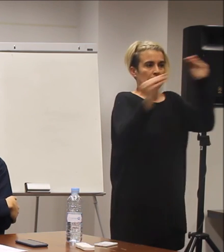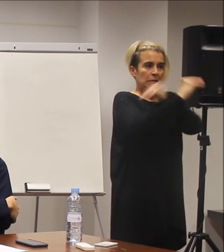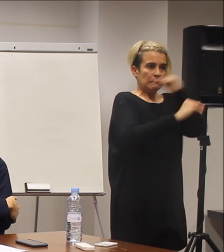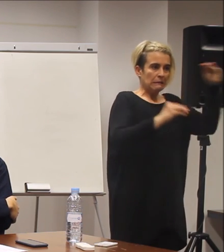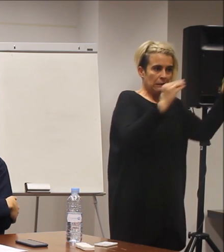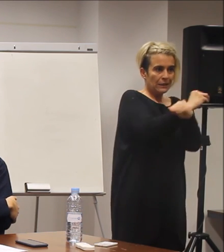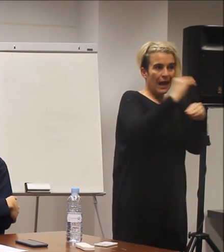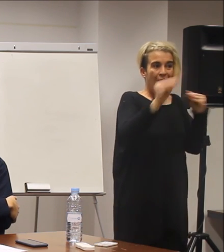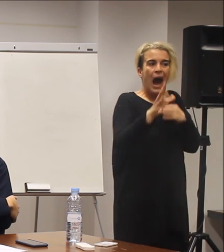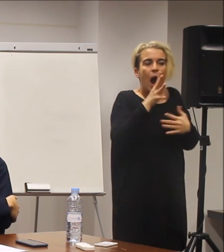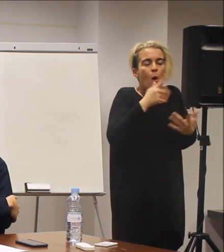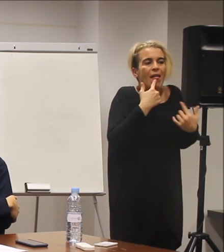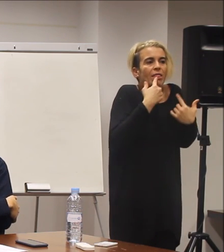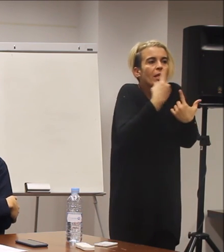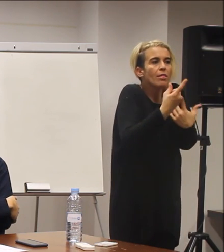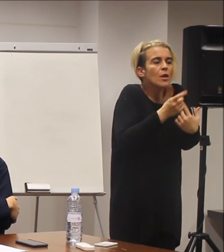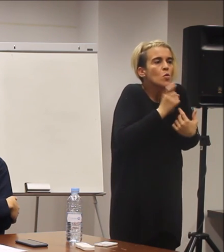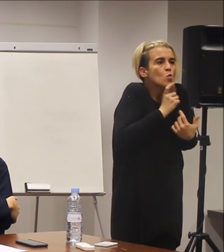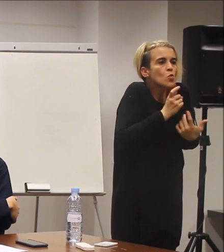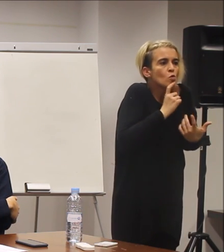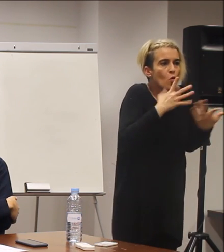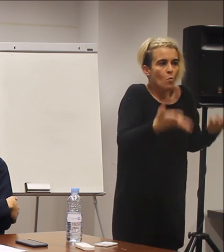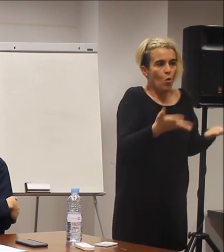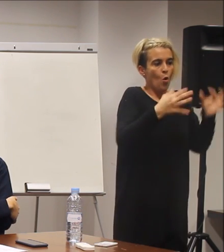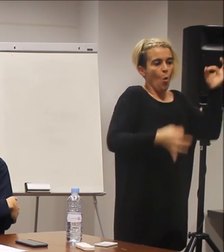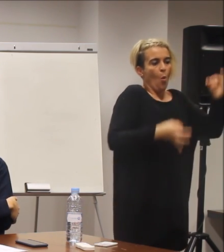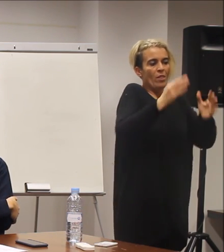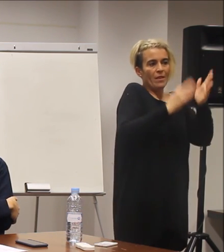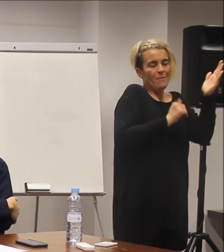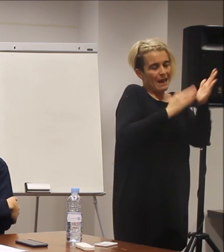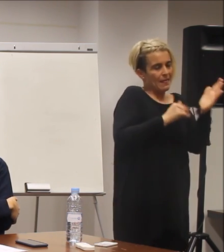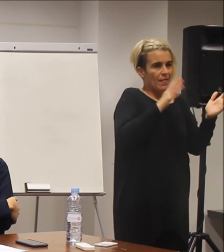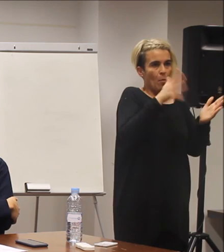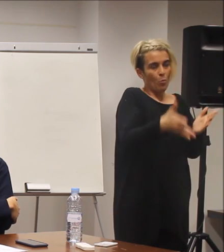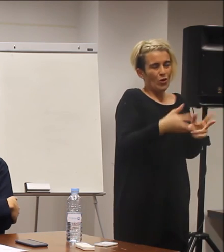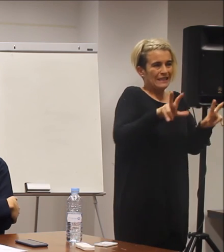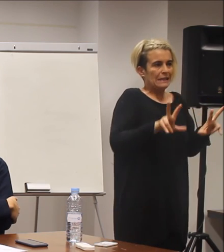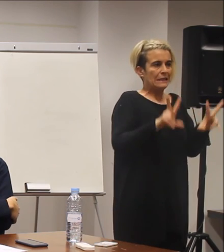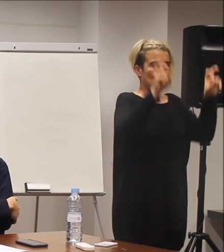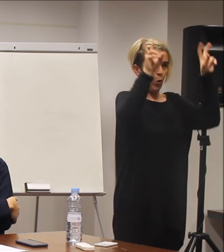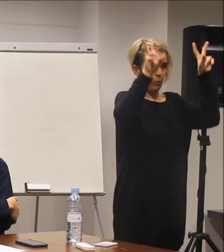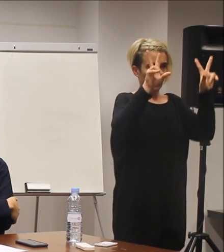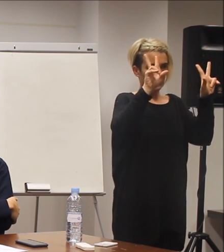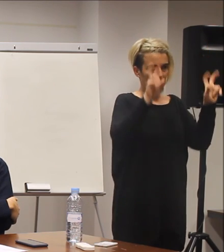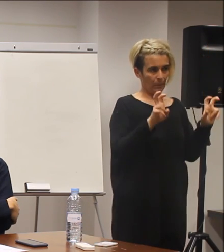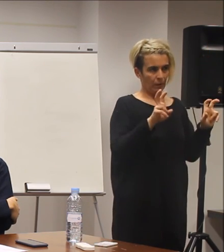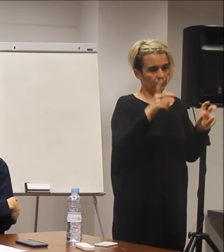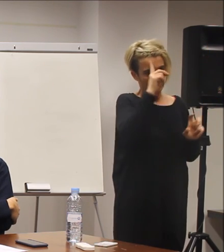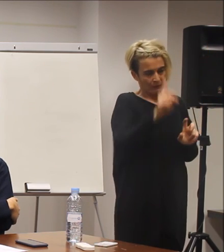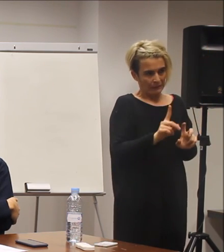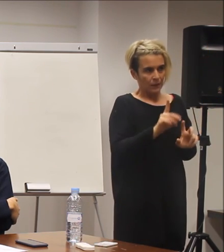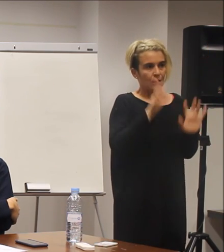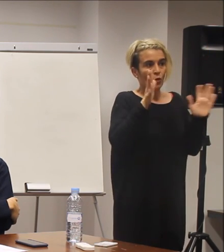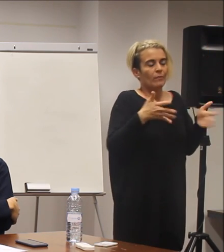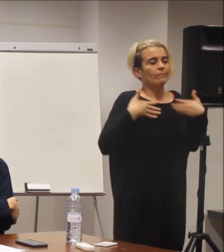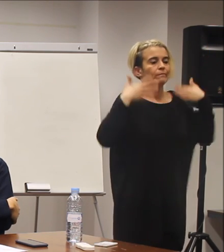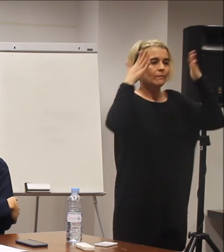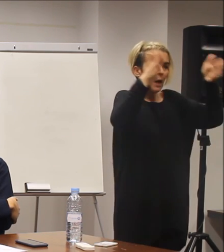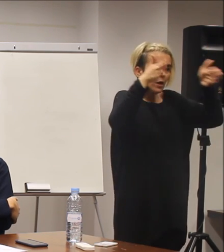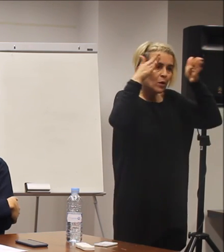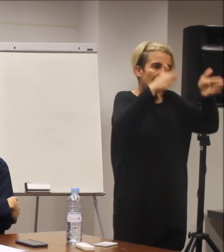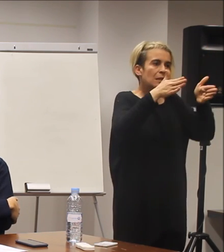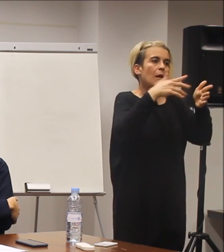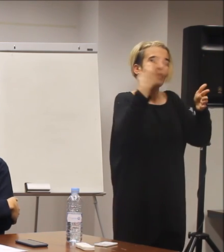a decir cómo qué va a decir los jueces de Valencia porque esto está siendo un poco novedoso. ¿Vale? Entonces os recomendamos que